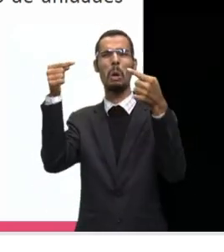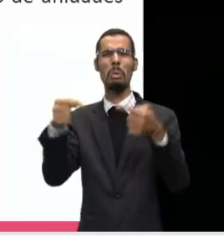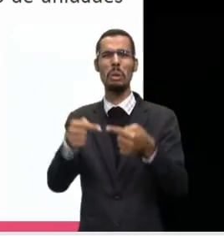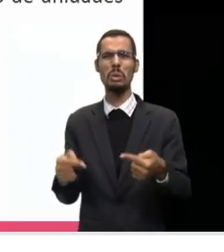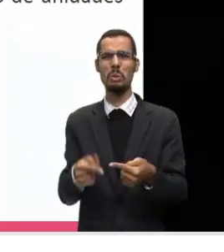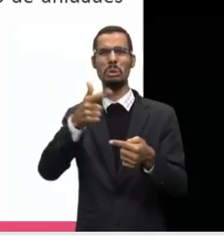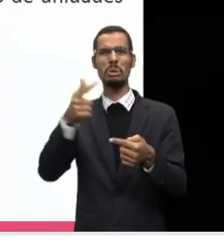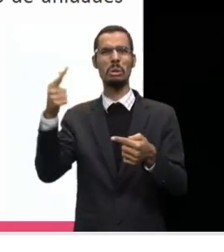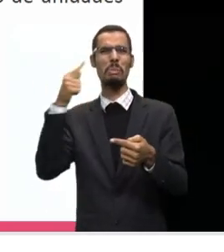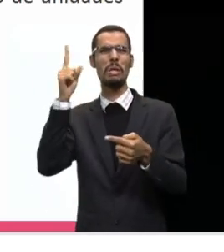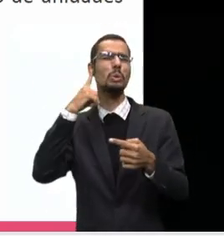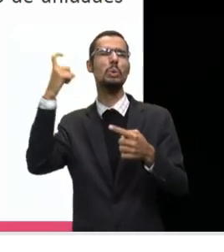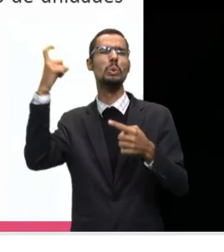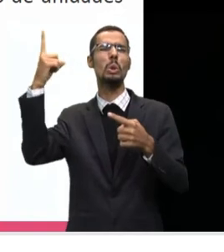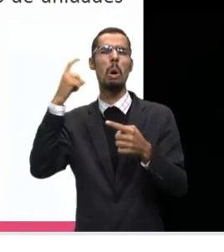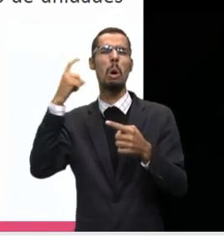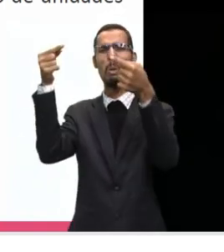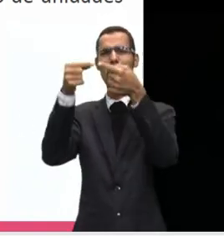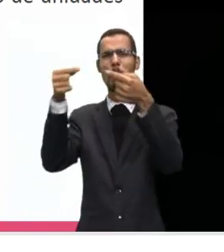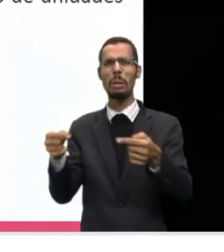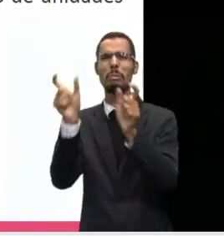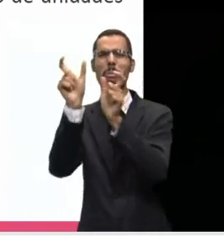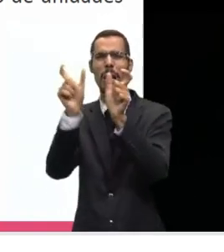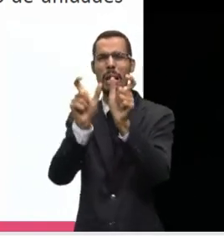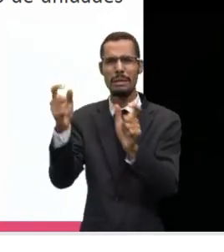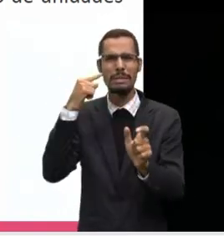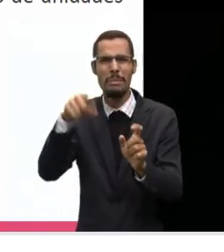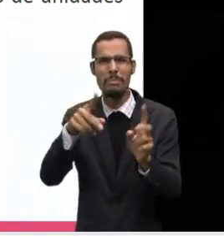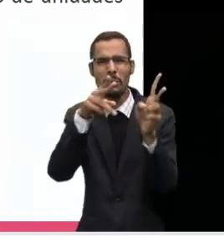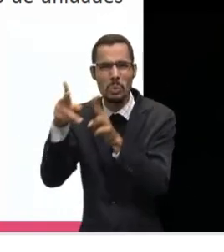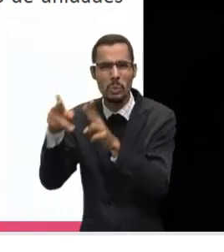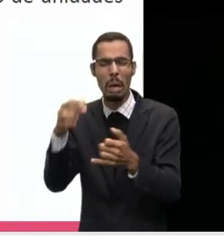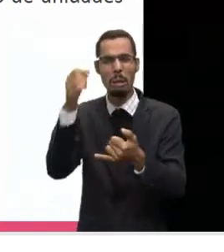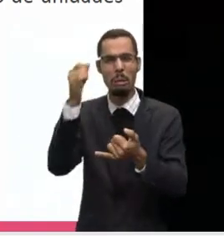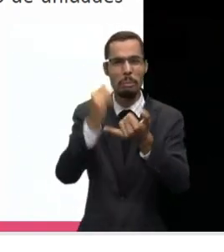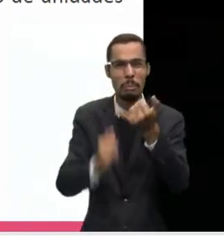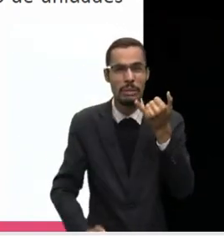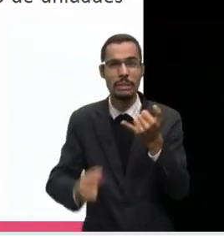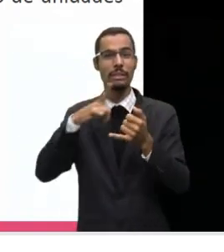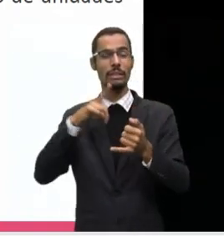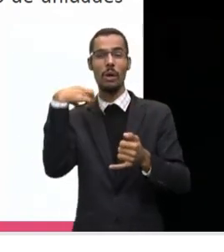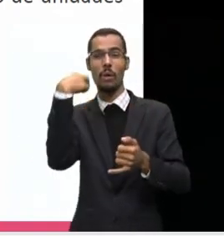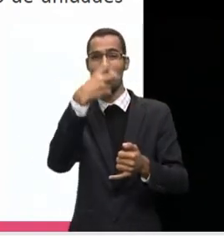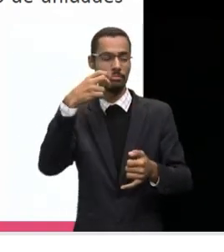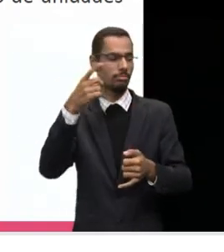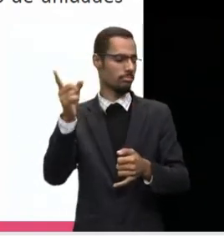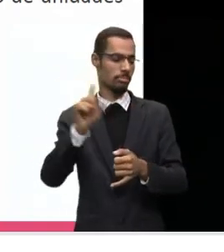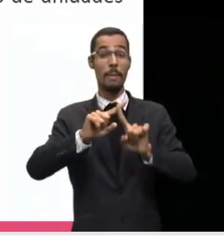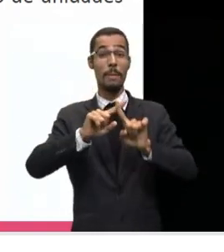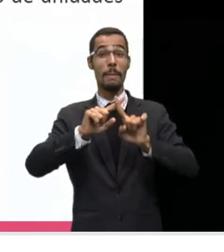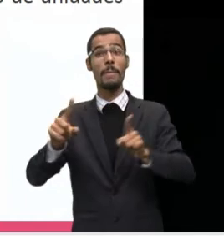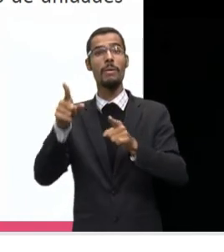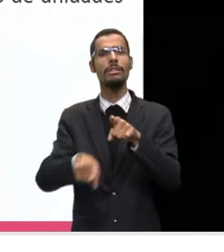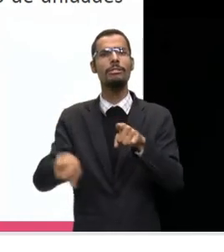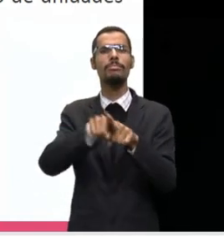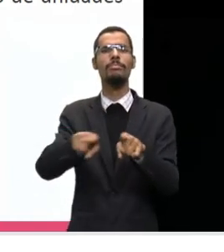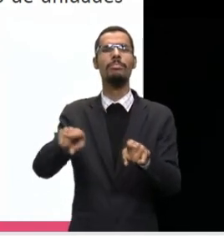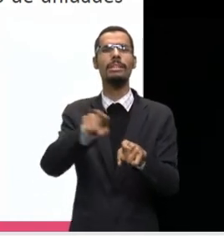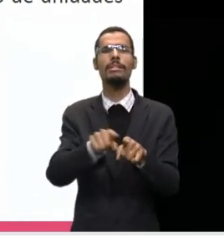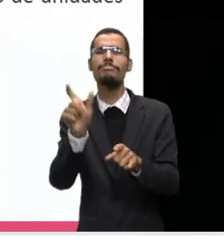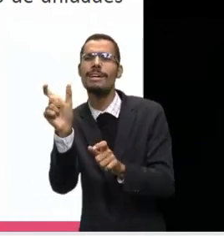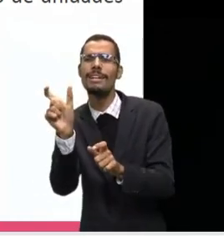uma reiteração de sons, ou aqueles que são iguais ou semelhantes, tal como na língua oral, e sim a repetição de